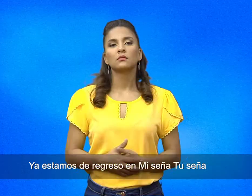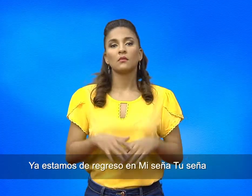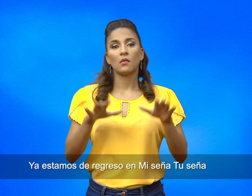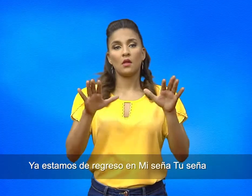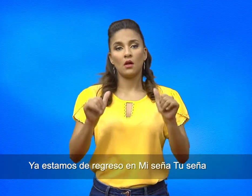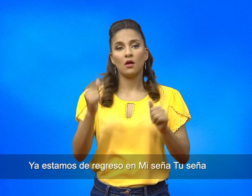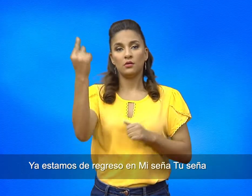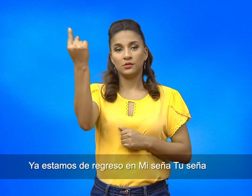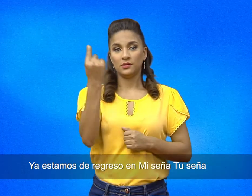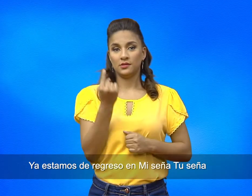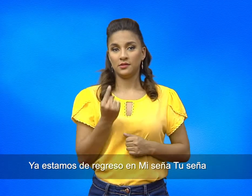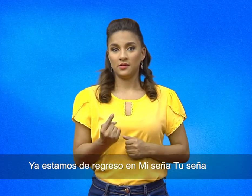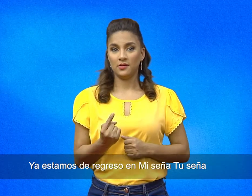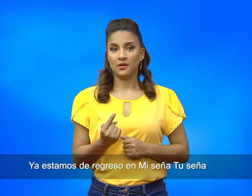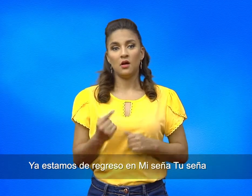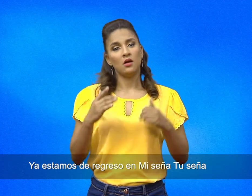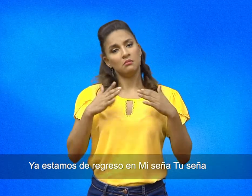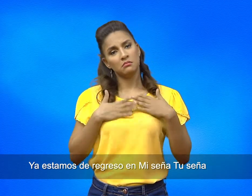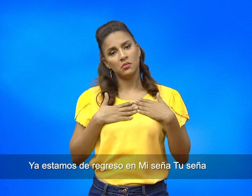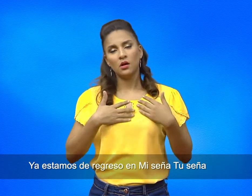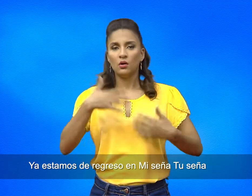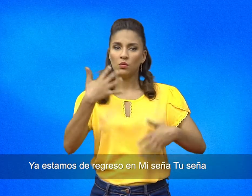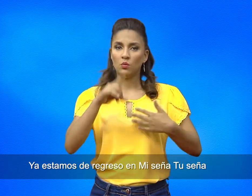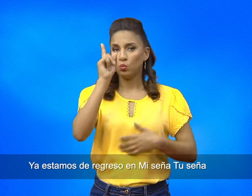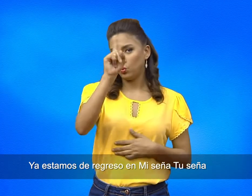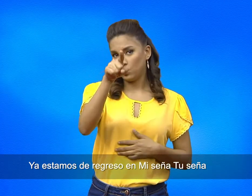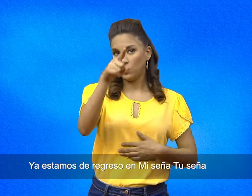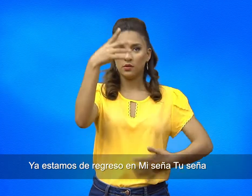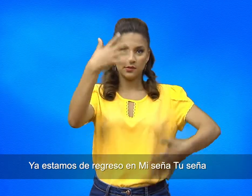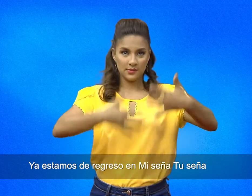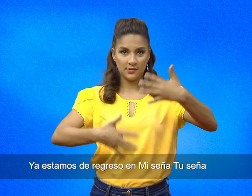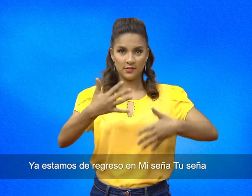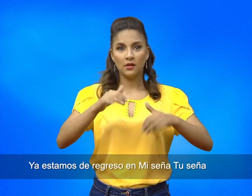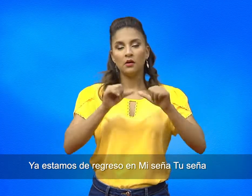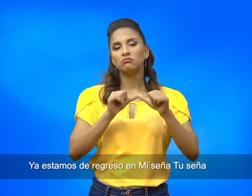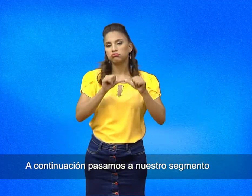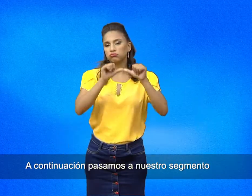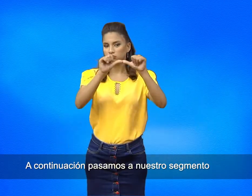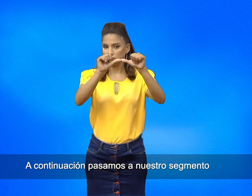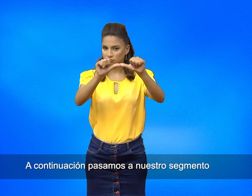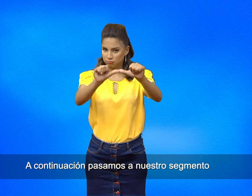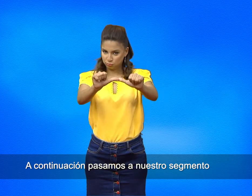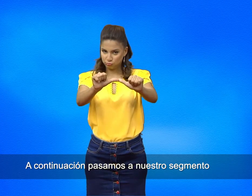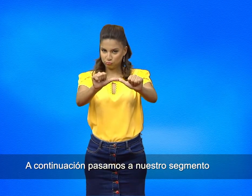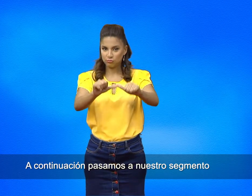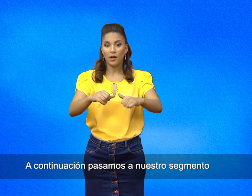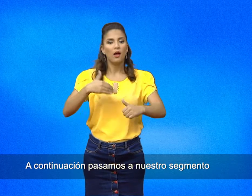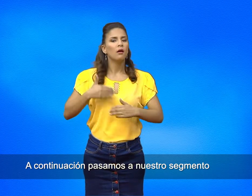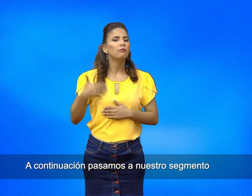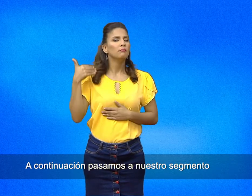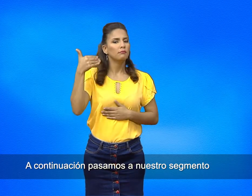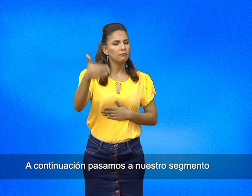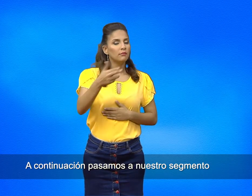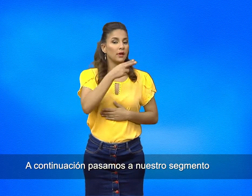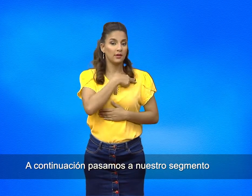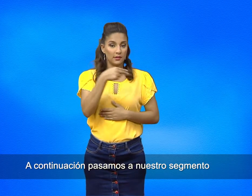y ya estamos de regreso en diseña tu seña a continuación pasamos a nuestro